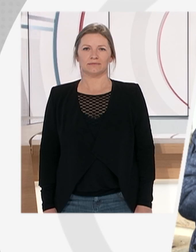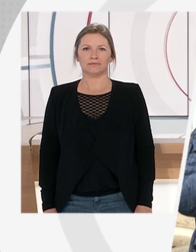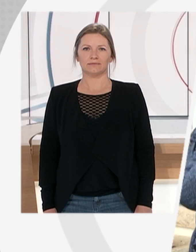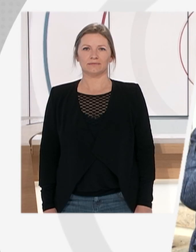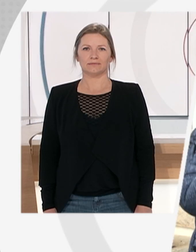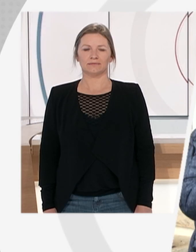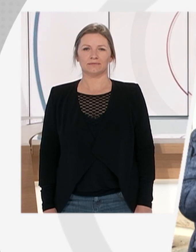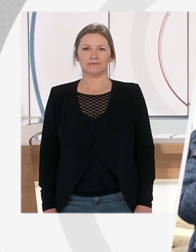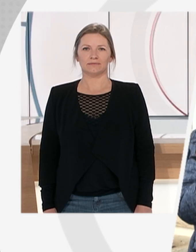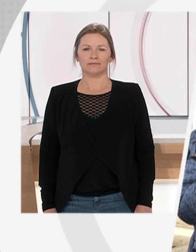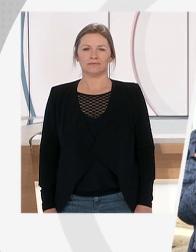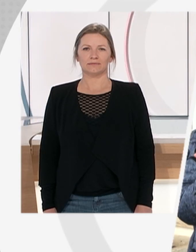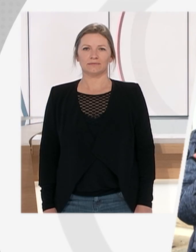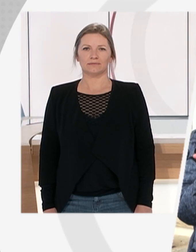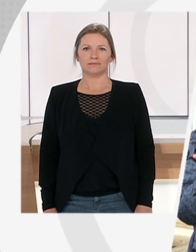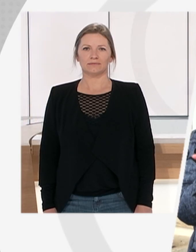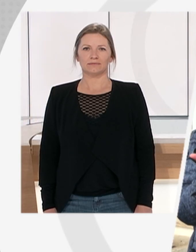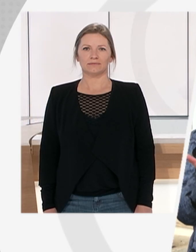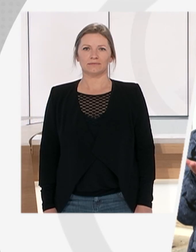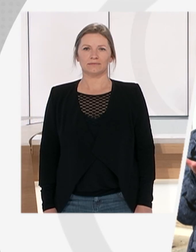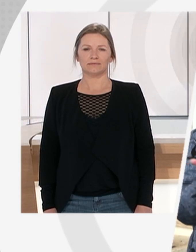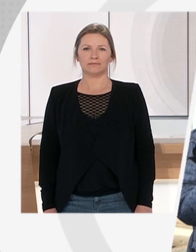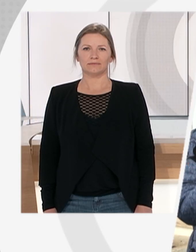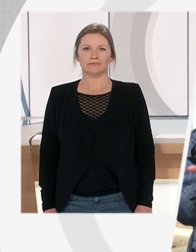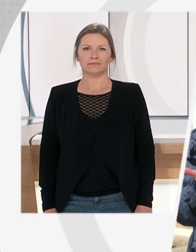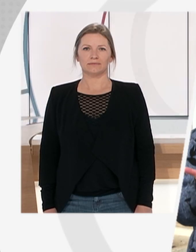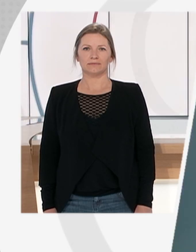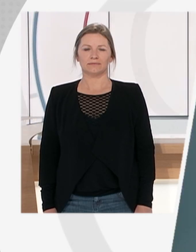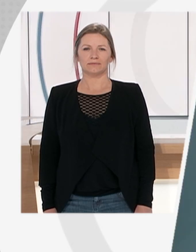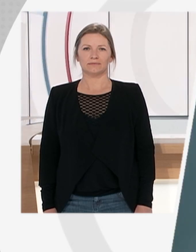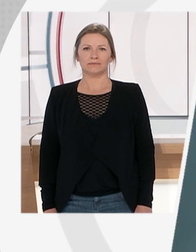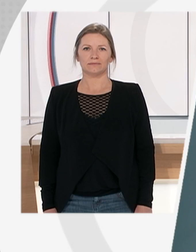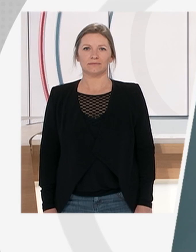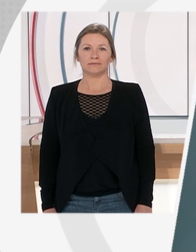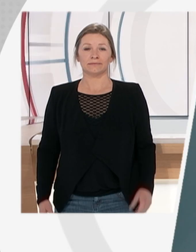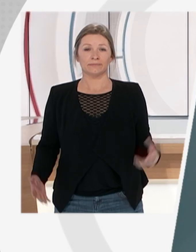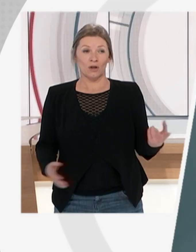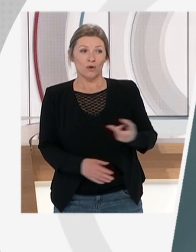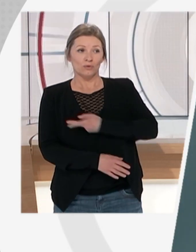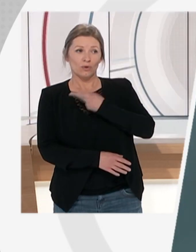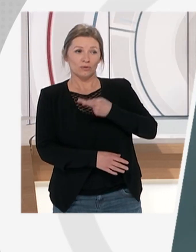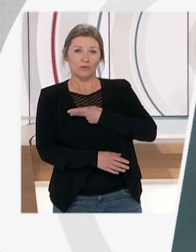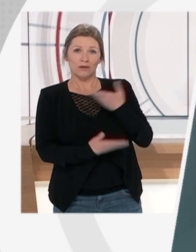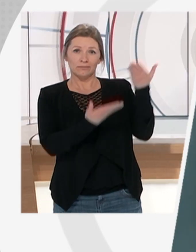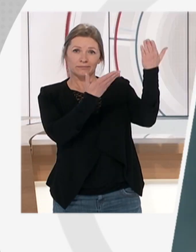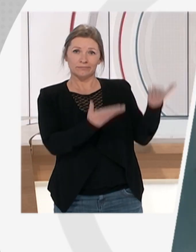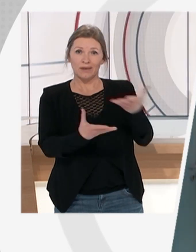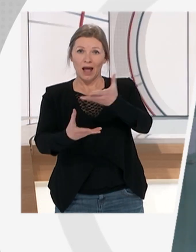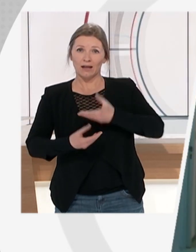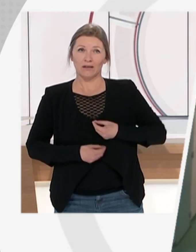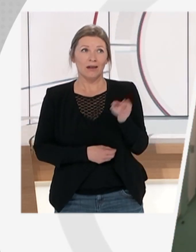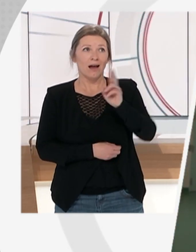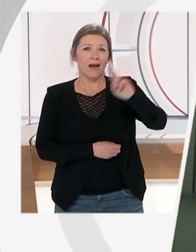professionnel de santé. J'étais toujours dans l'hésitation, j'étais pas en confiance. Le médecin qui la reçoit est une exception